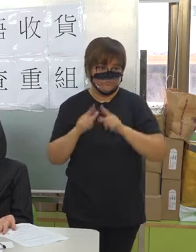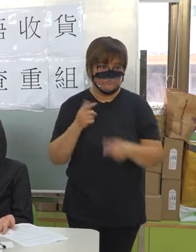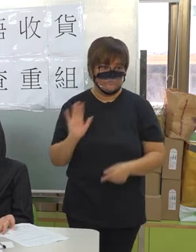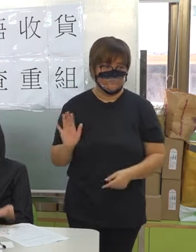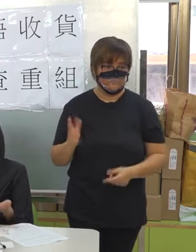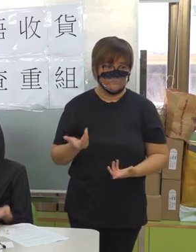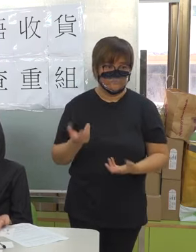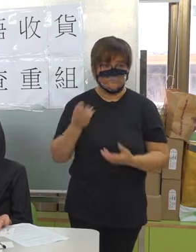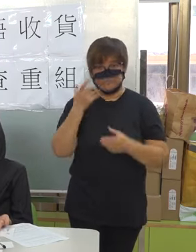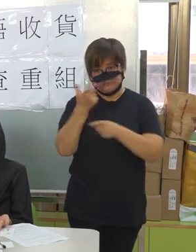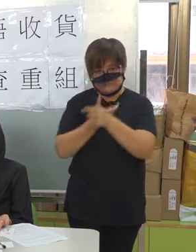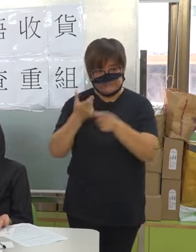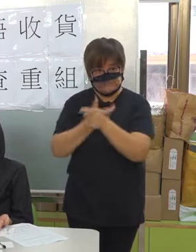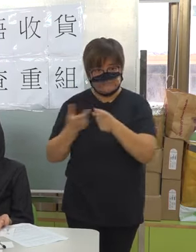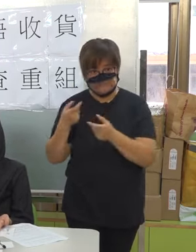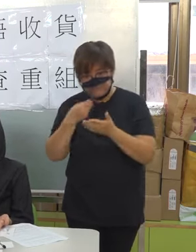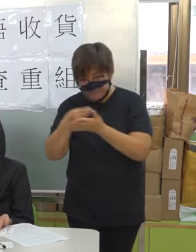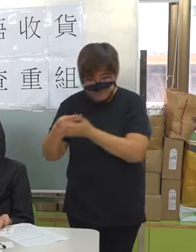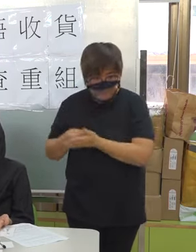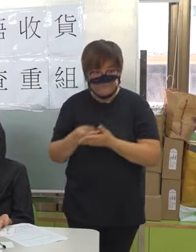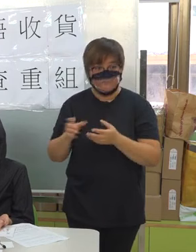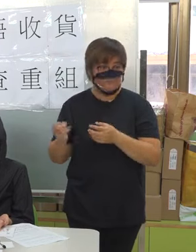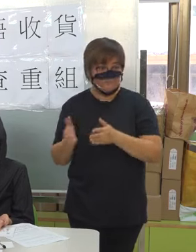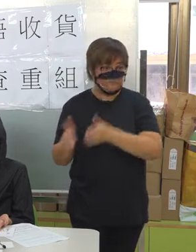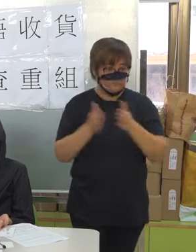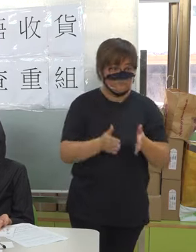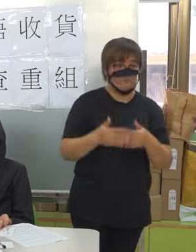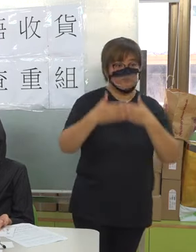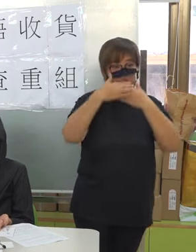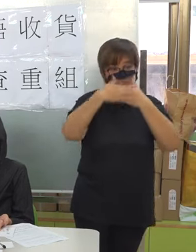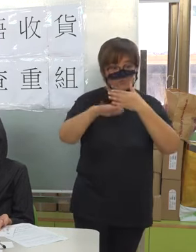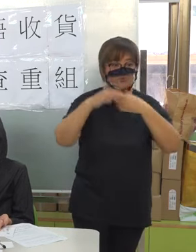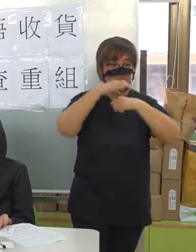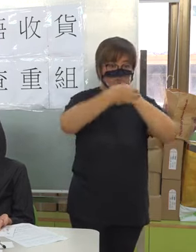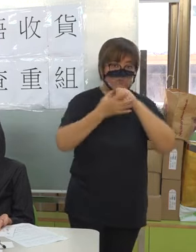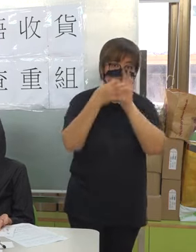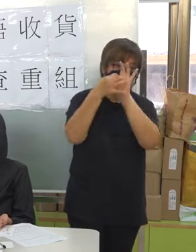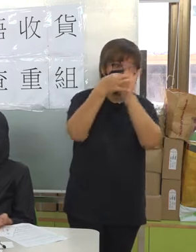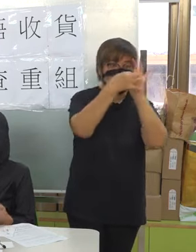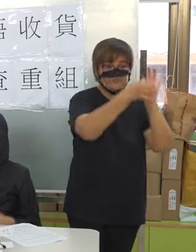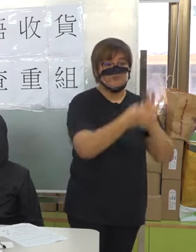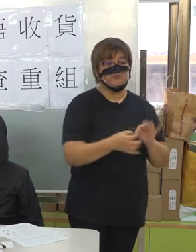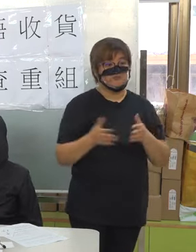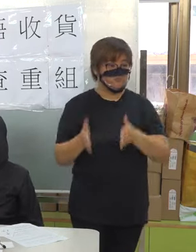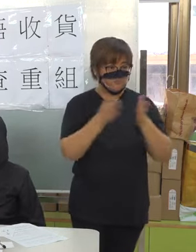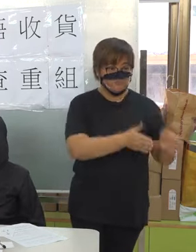求。那就看你政府你肯不肯即是聽我們的民意，還是你仍然是一意孤行。請